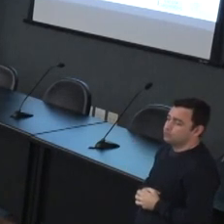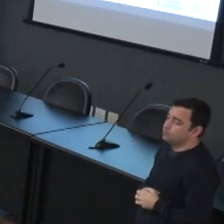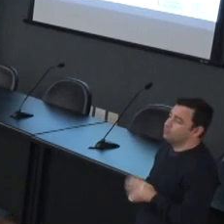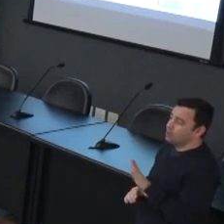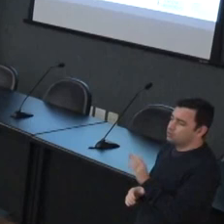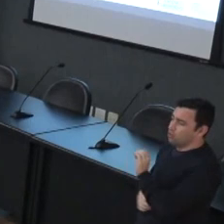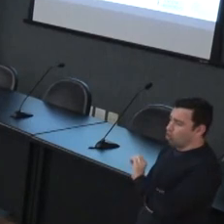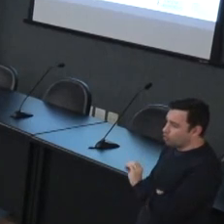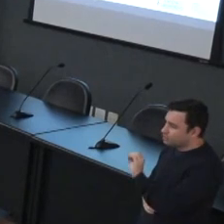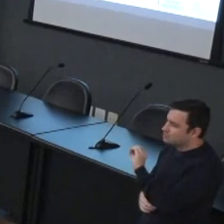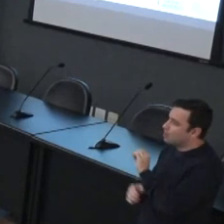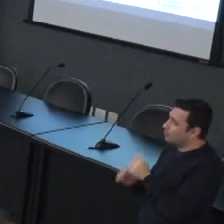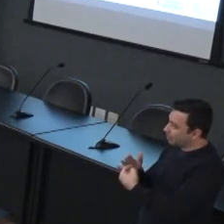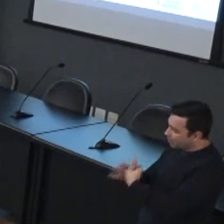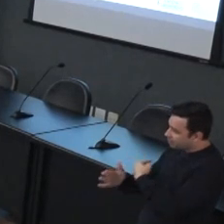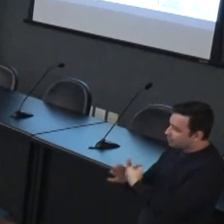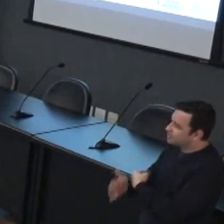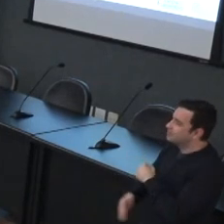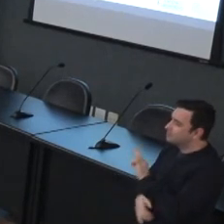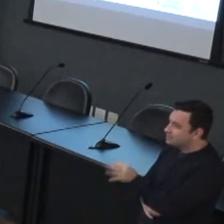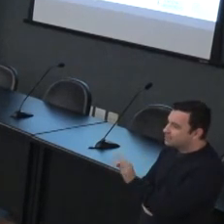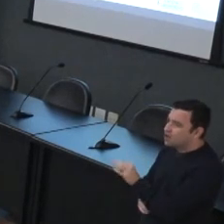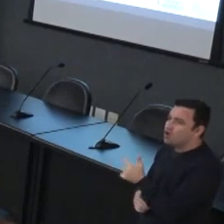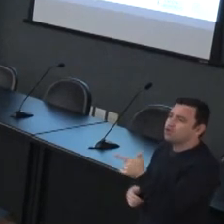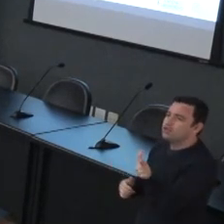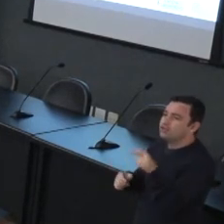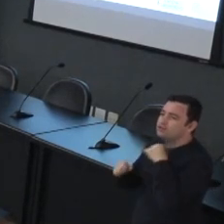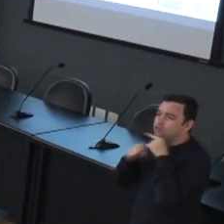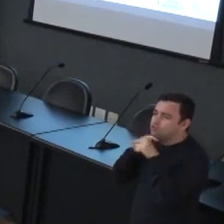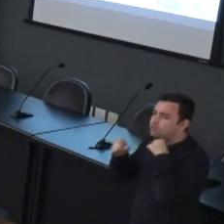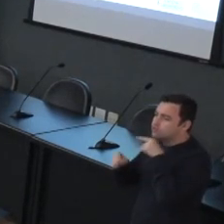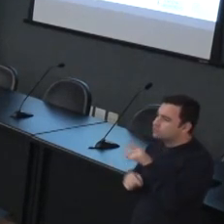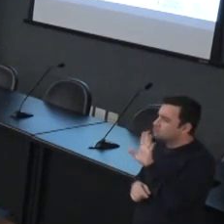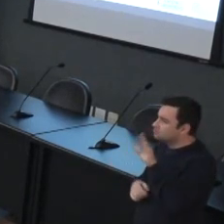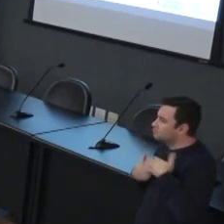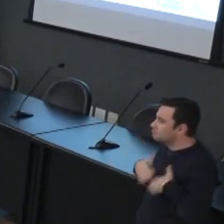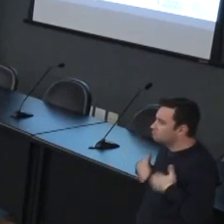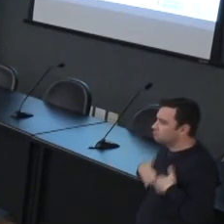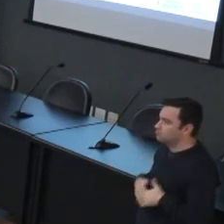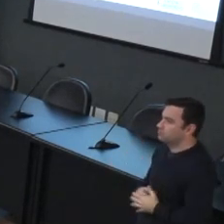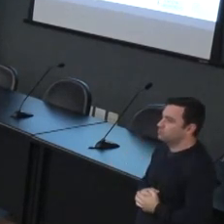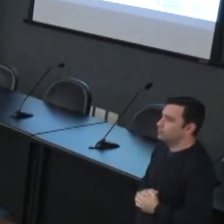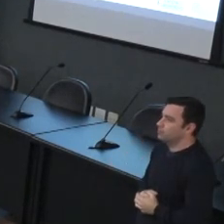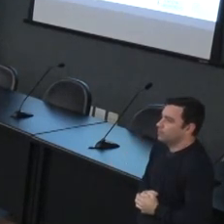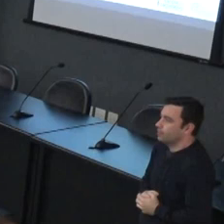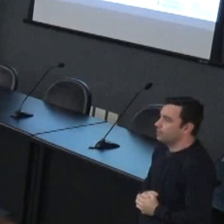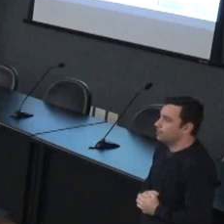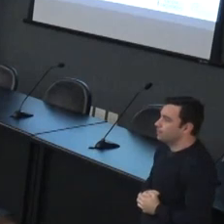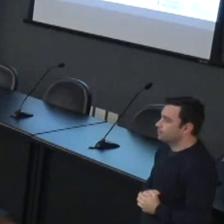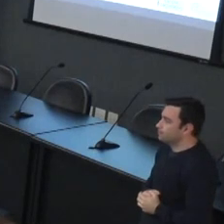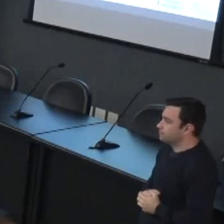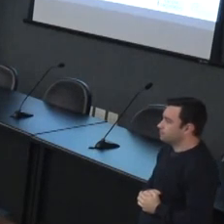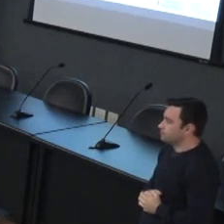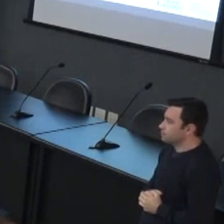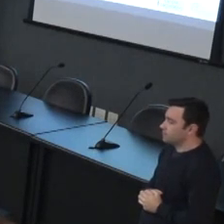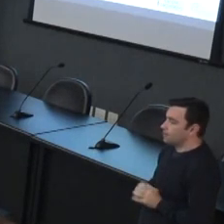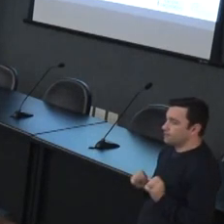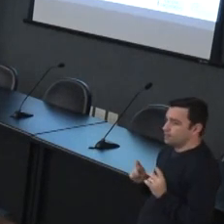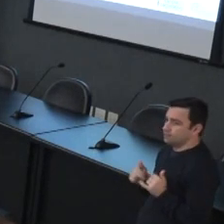é ótimo a tua pergunta para a gente fazer essa separação alguma dúvida em relação a isso pessoal ficou tranquilo beleza